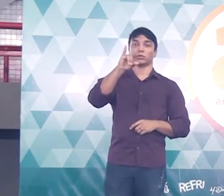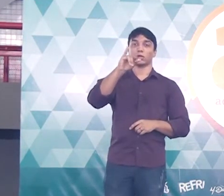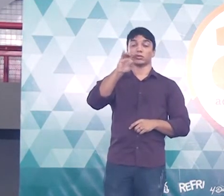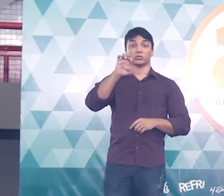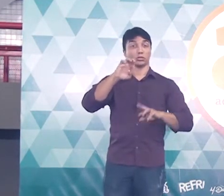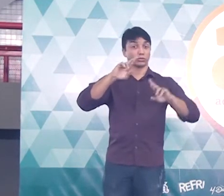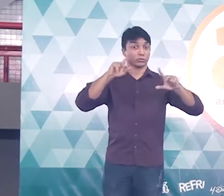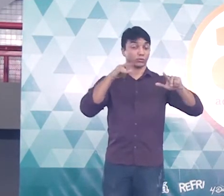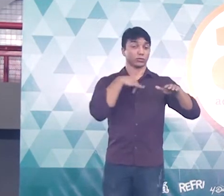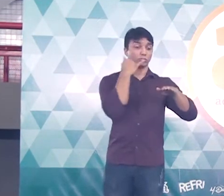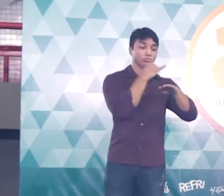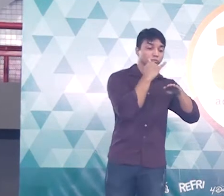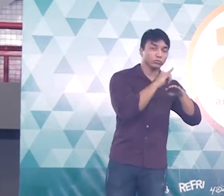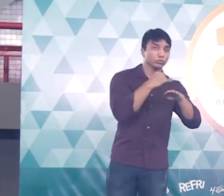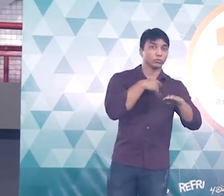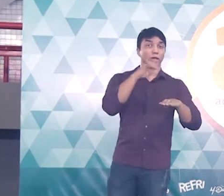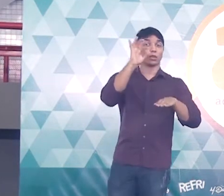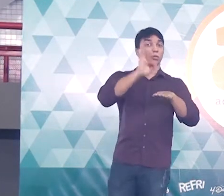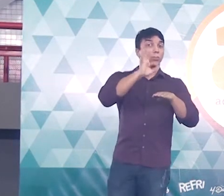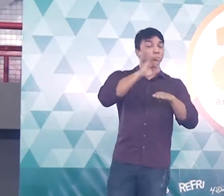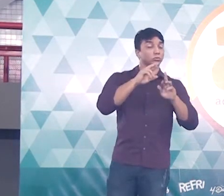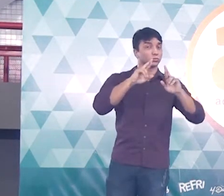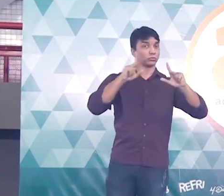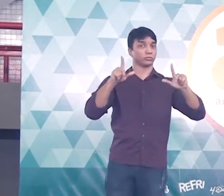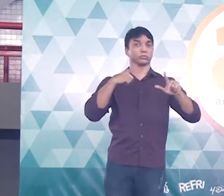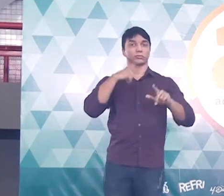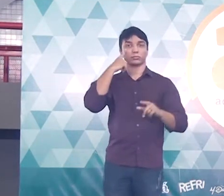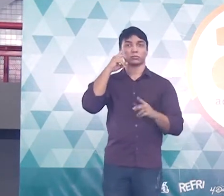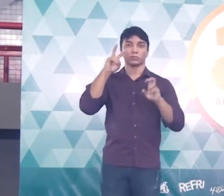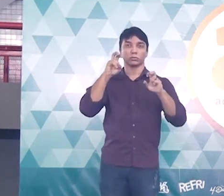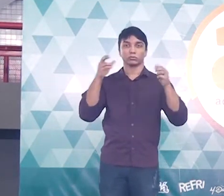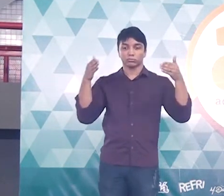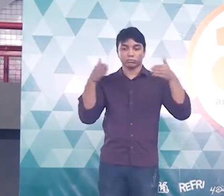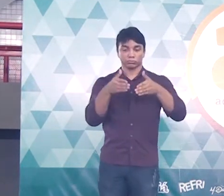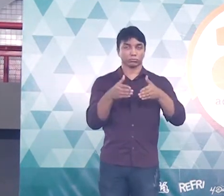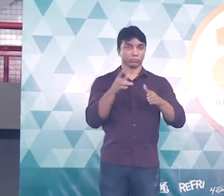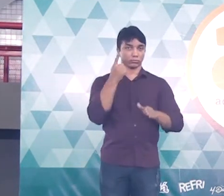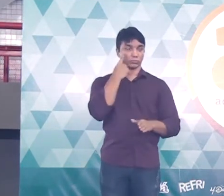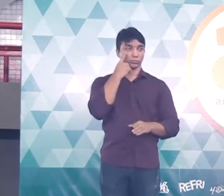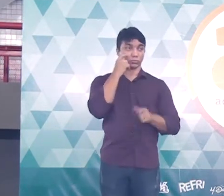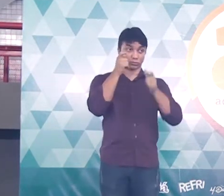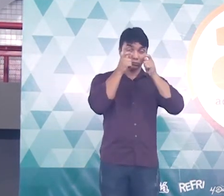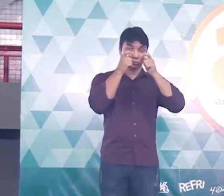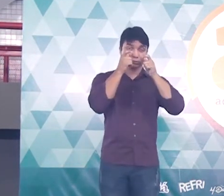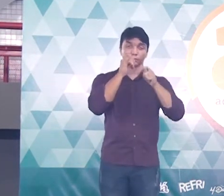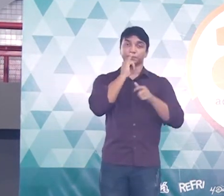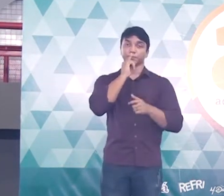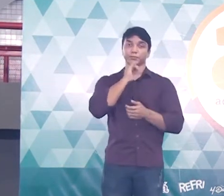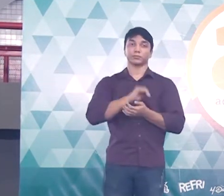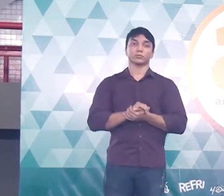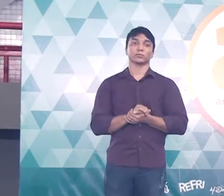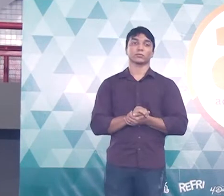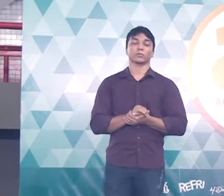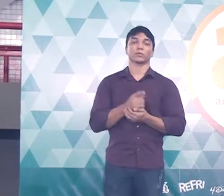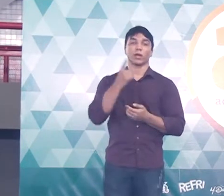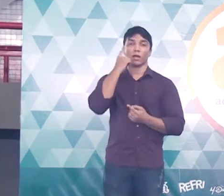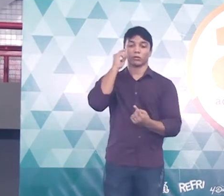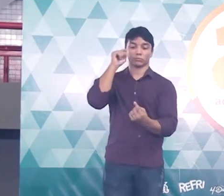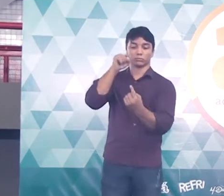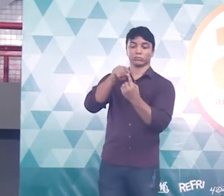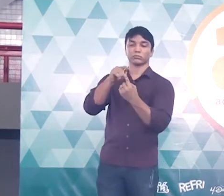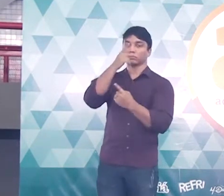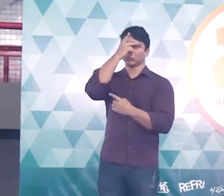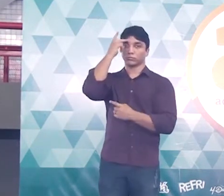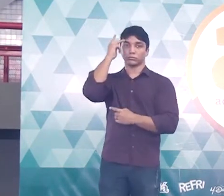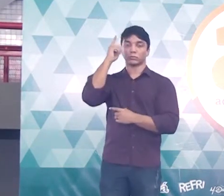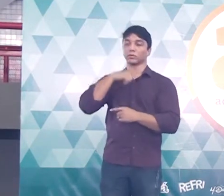eletricidade, tá certo? Aqui a gente vai já comentar sobre isso, mas eu quero logo que vocês fiquem atentos, porque, por exemplo, se vocês observam as